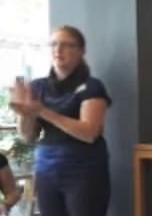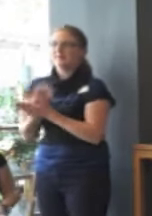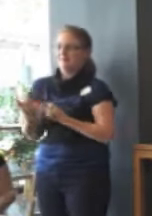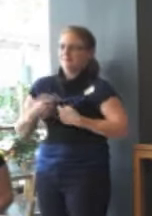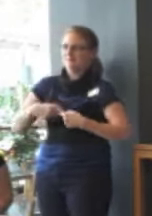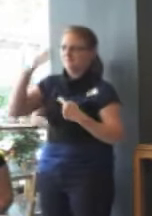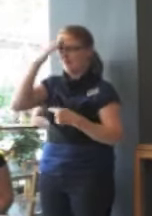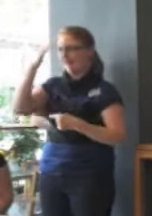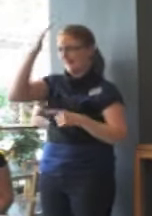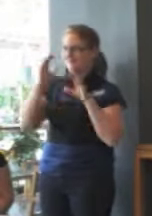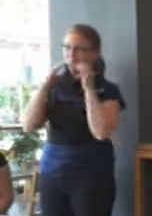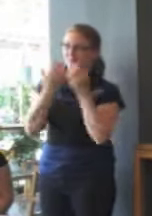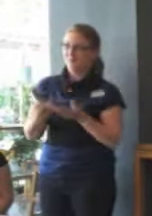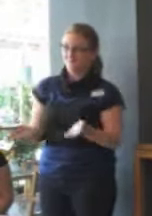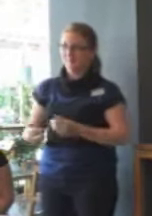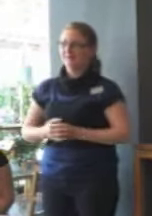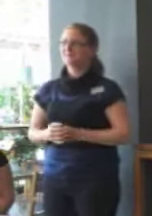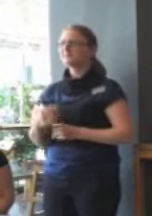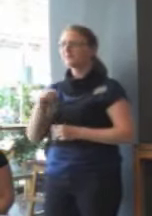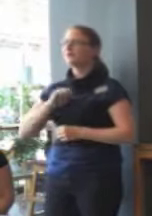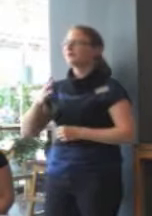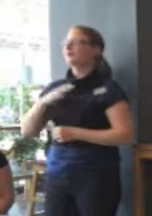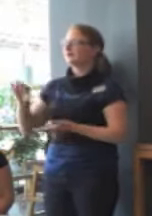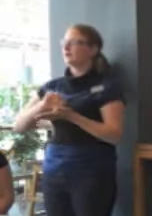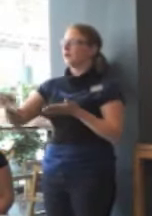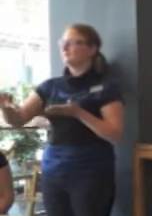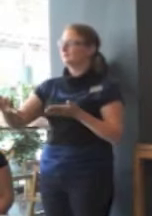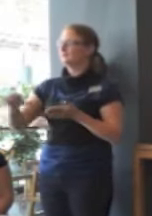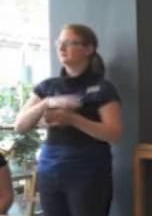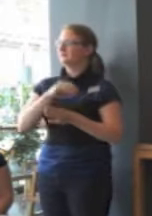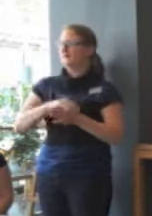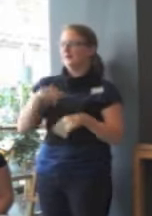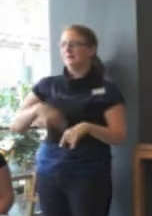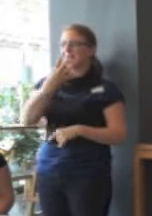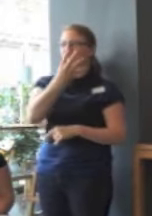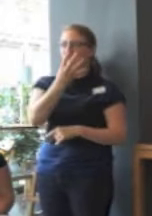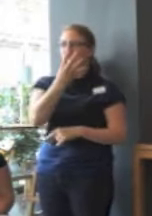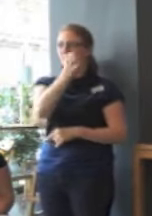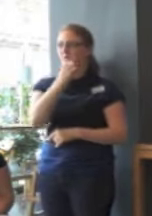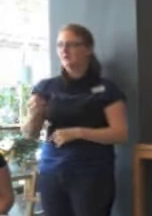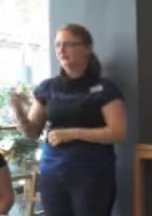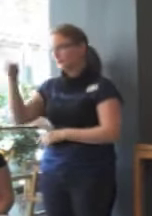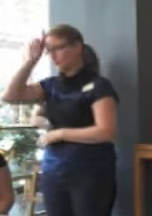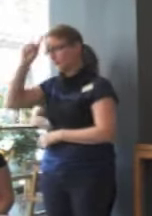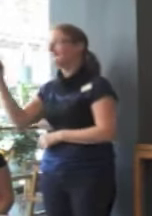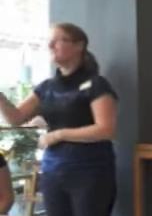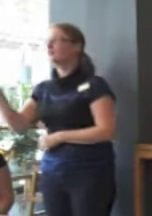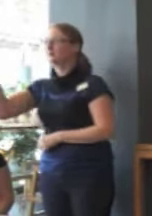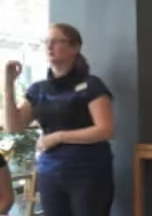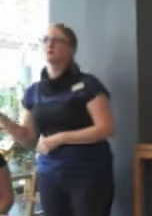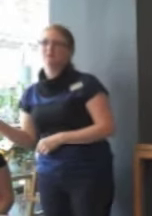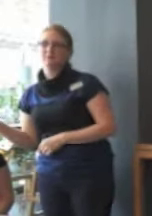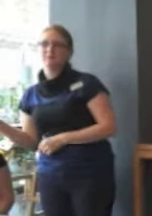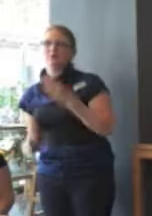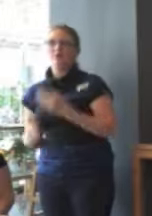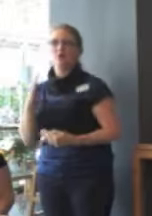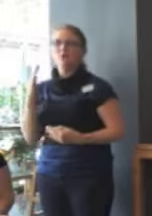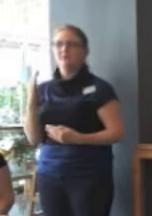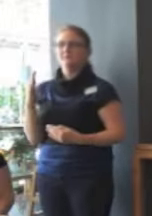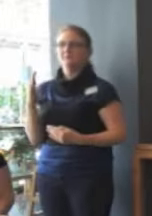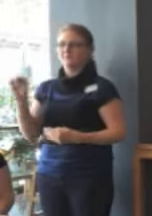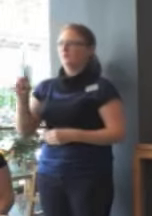äldreomsorg. Den egna avgiften är i Sverige 4%, i Tyskland 40%. Det avgör vad du kommer